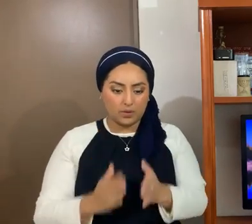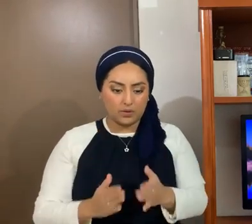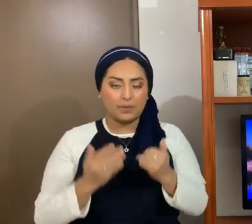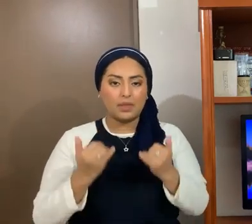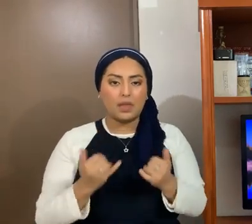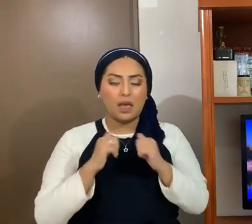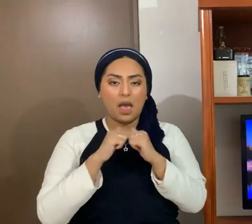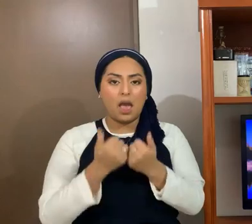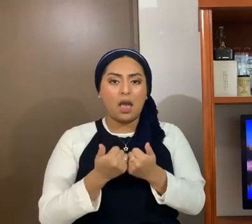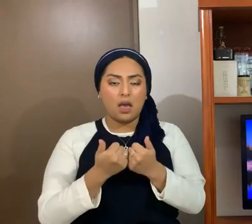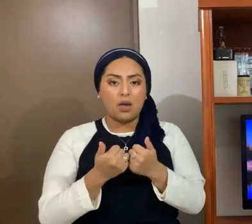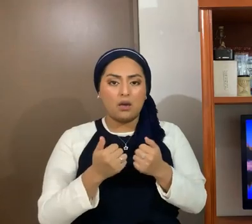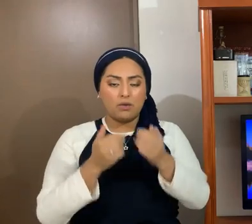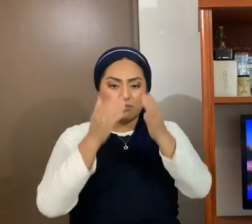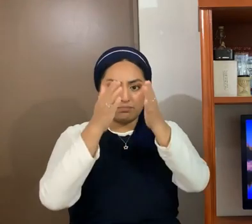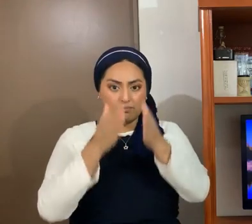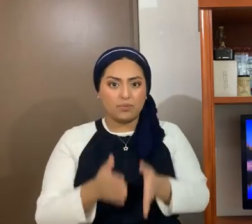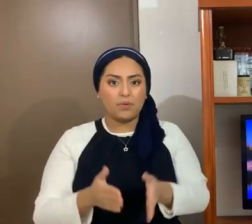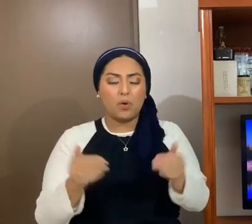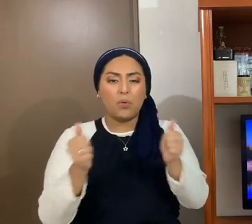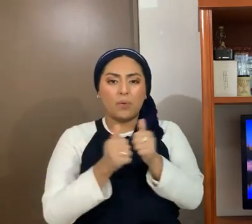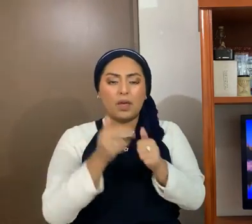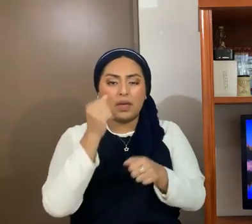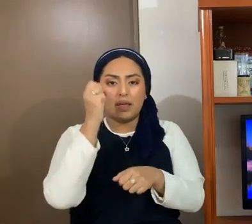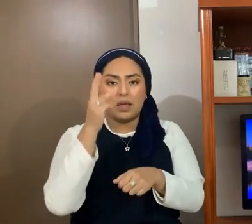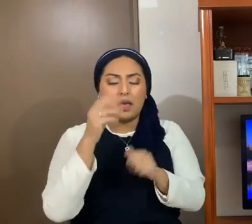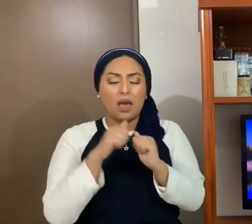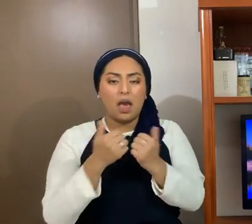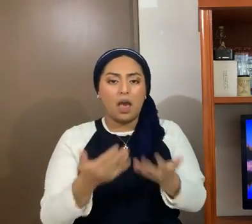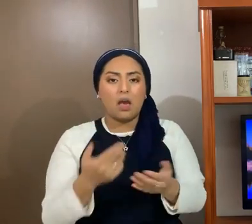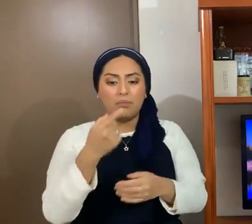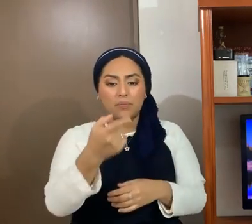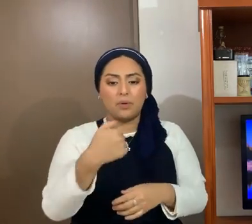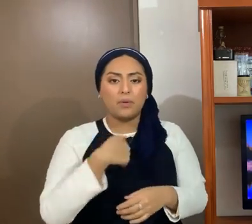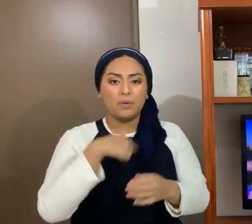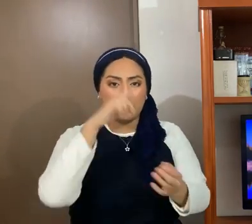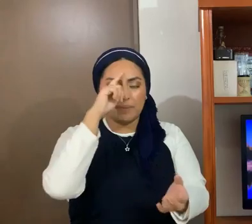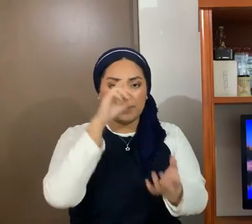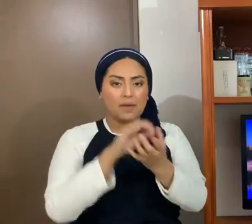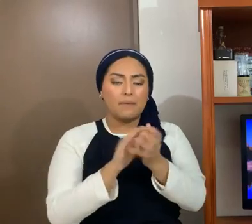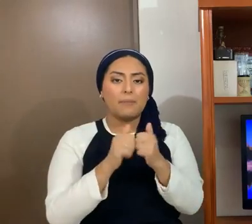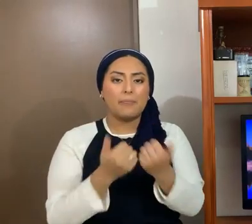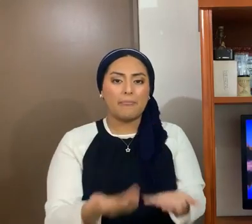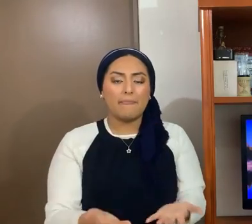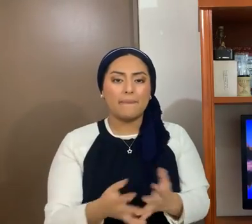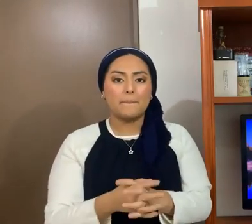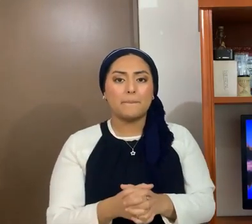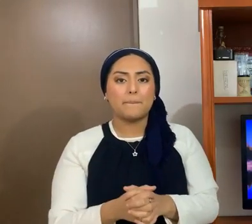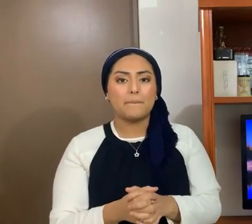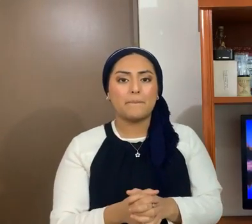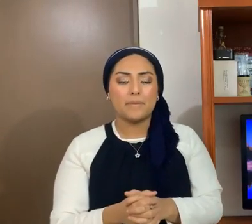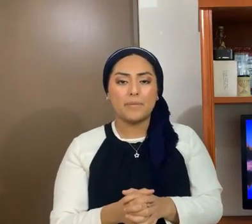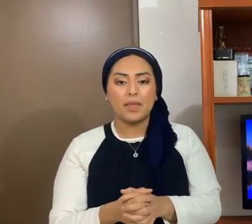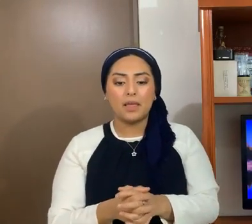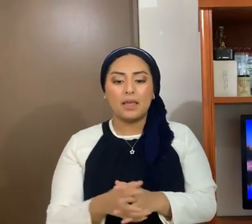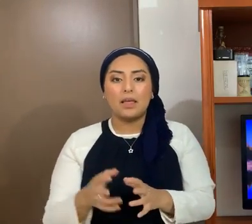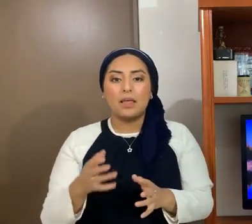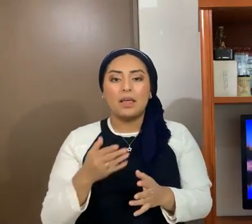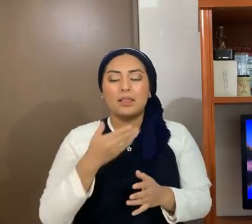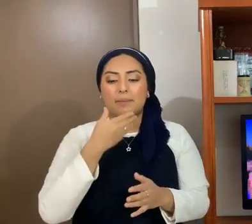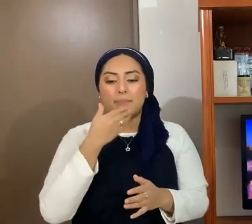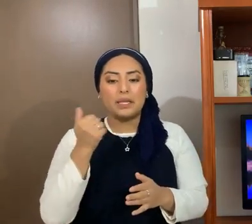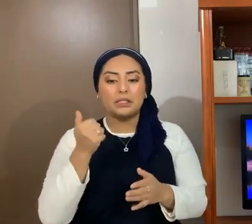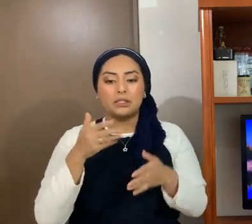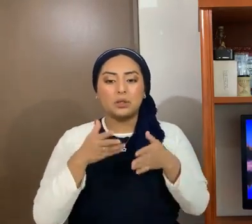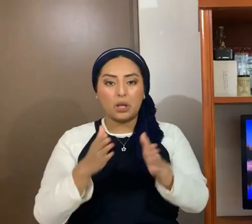¿cómo debe de ser una columna en Yahshua? ¿Cómo debemos de ser nosotros como creyentes en Yahshua? La forma ideal, vamos